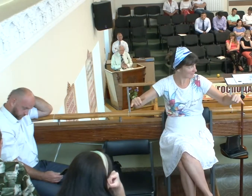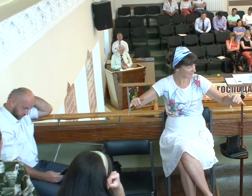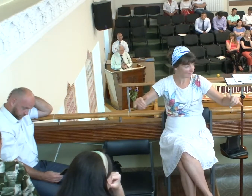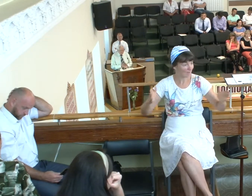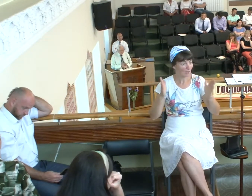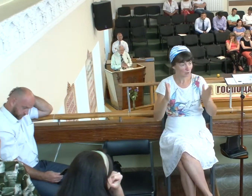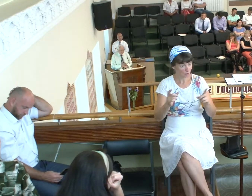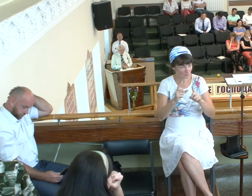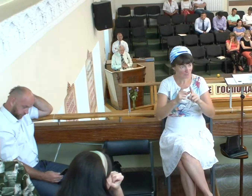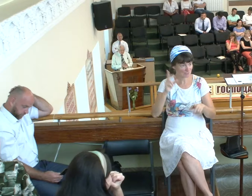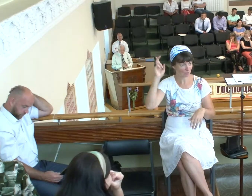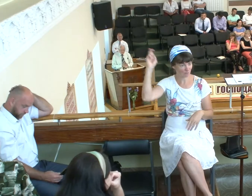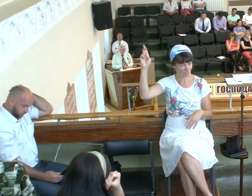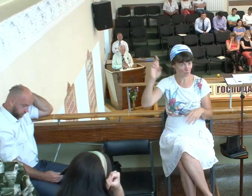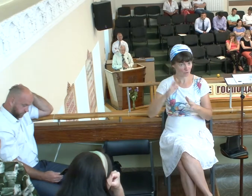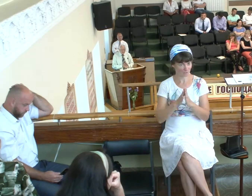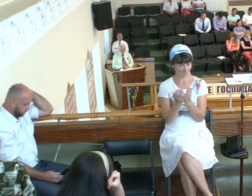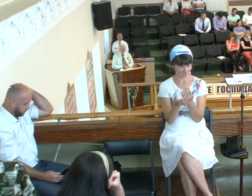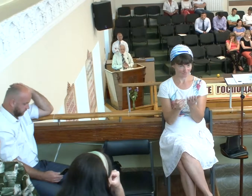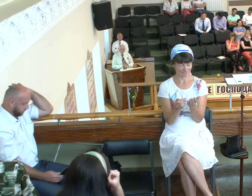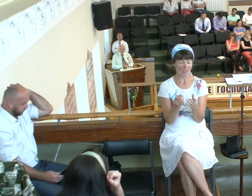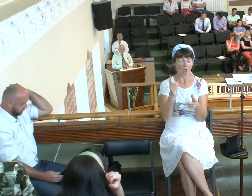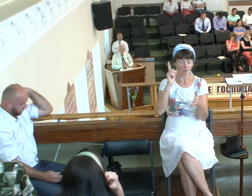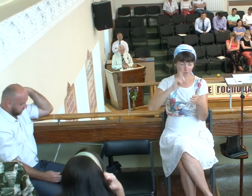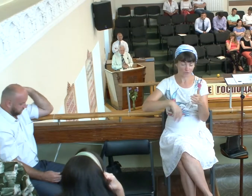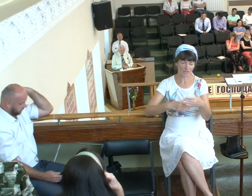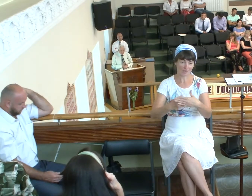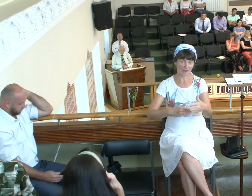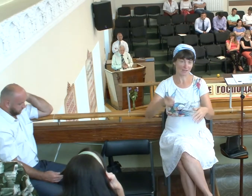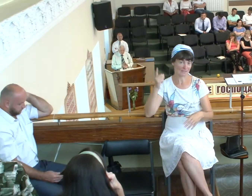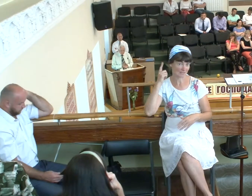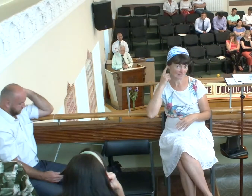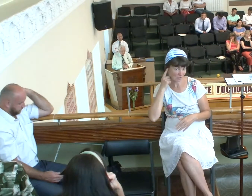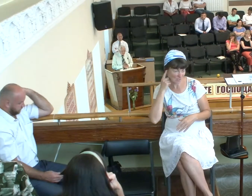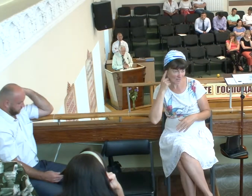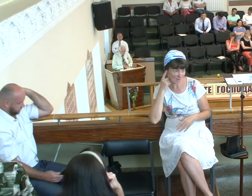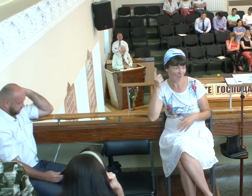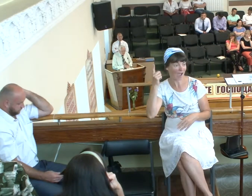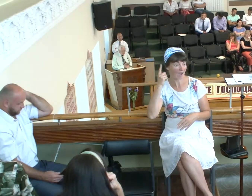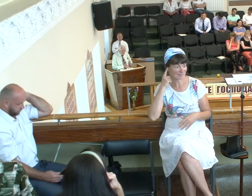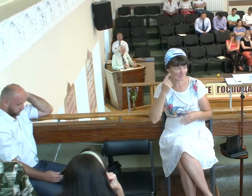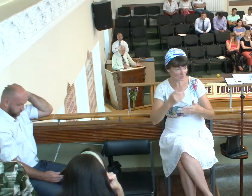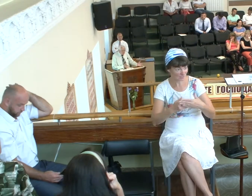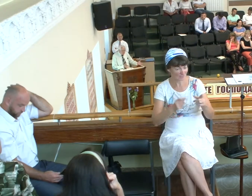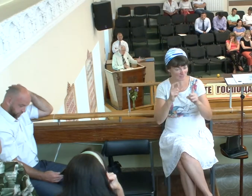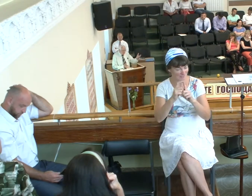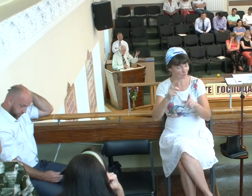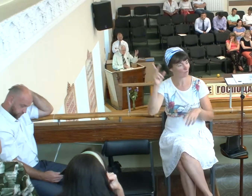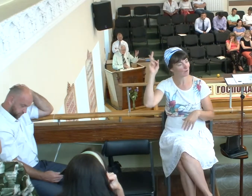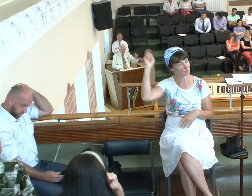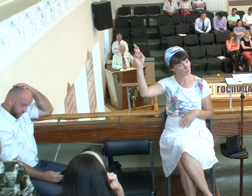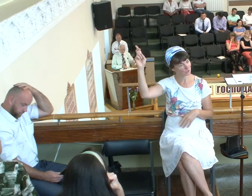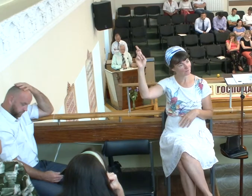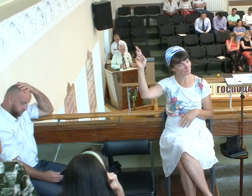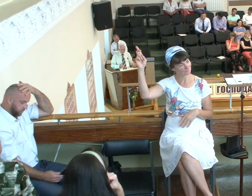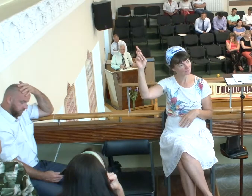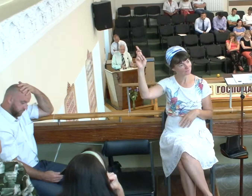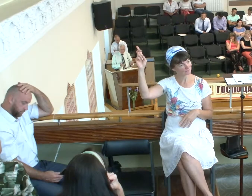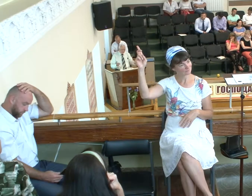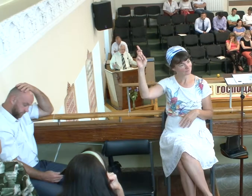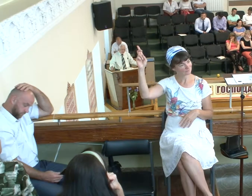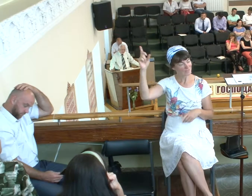10-18 стих. Вера от слышания, слышание от Слова Божия. Из Слова Божия